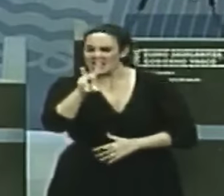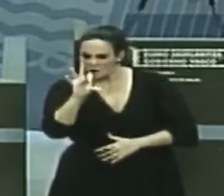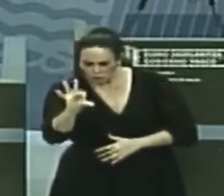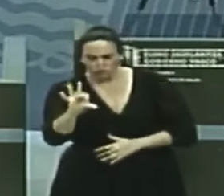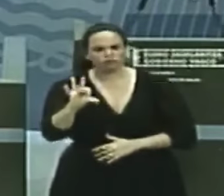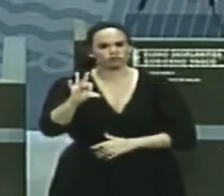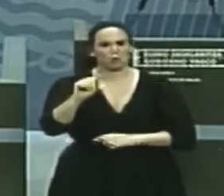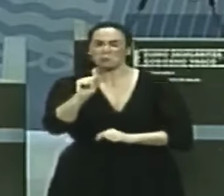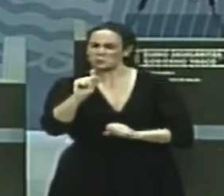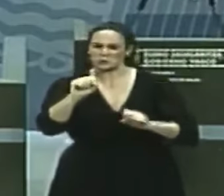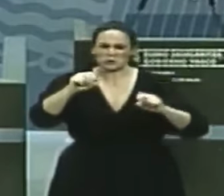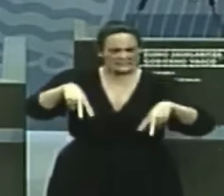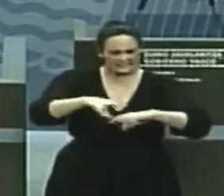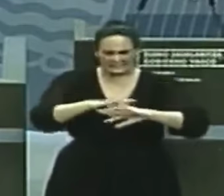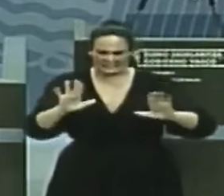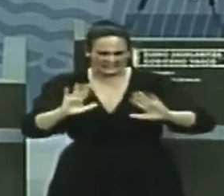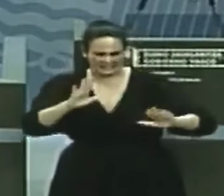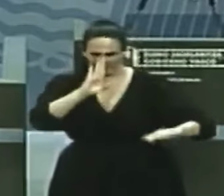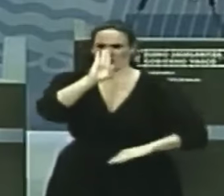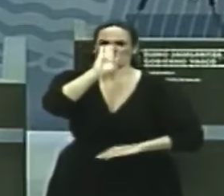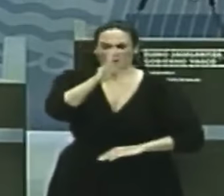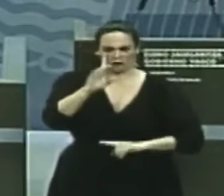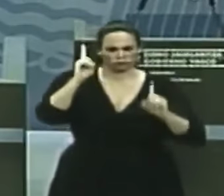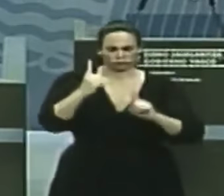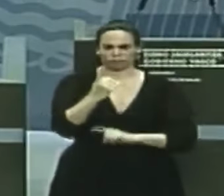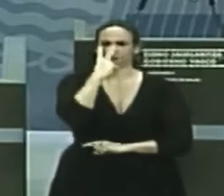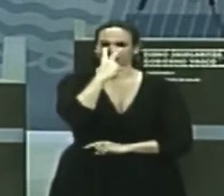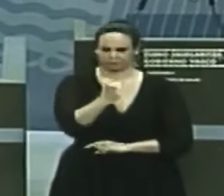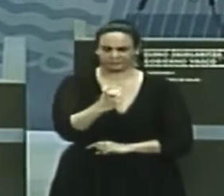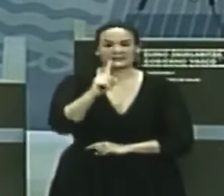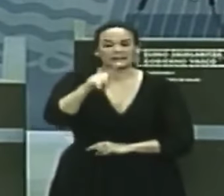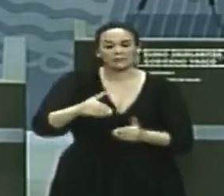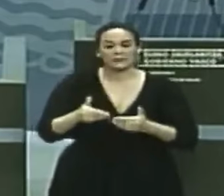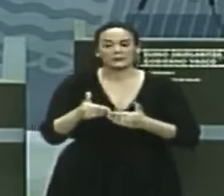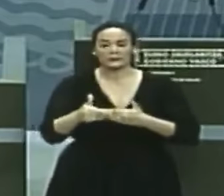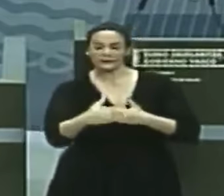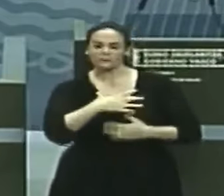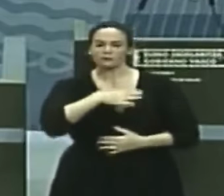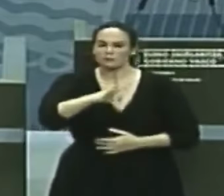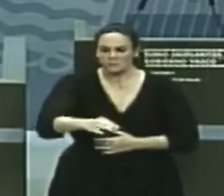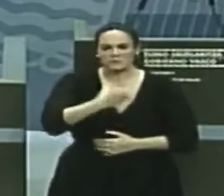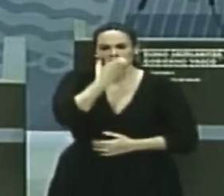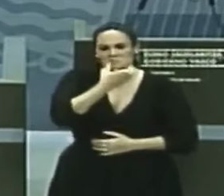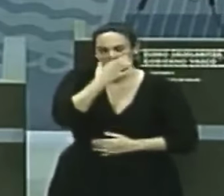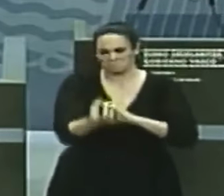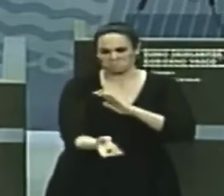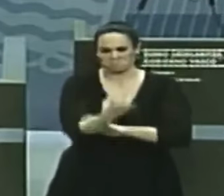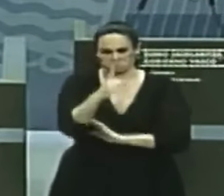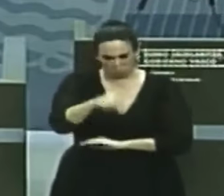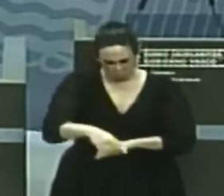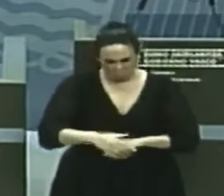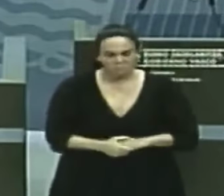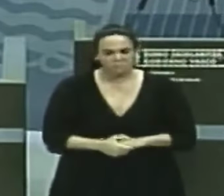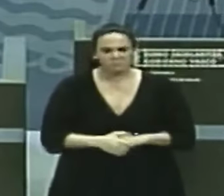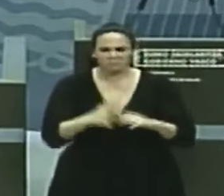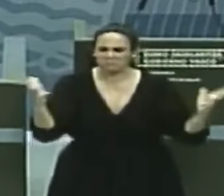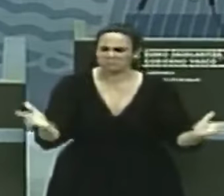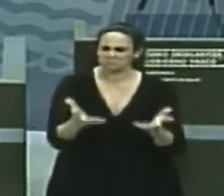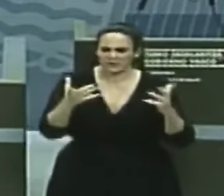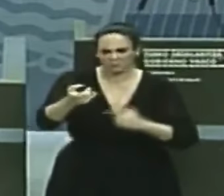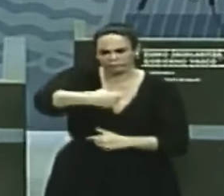y esperamos que también a lo largo de los próximos días esté disponible para ellos animamos a la población a que nos